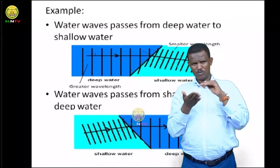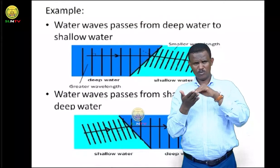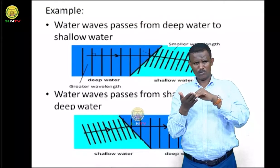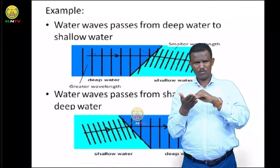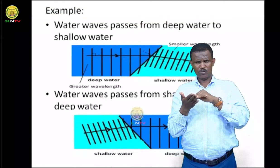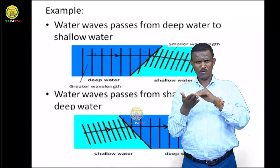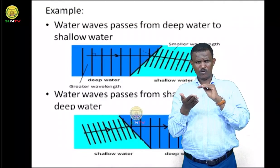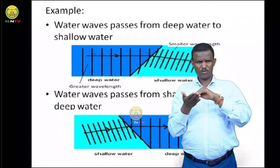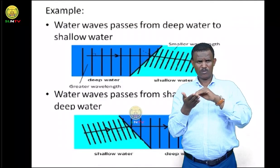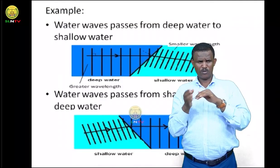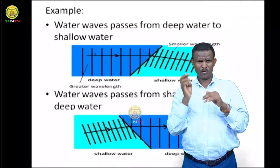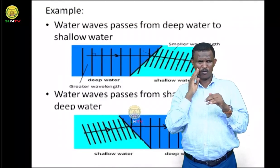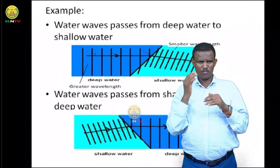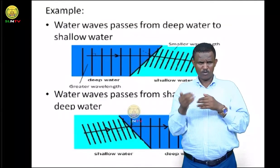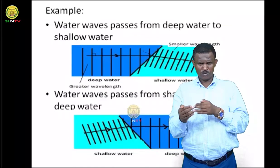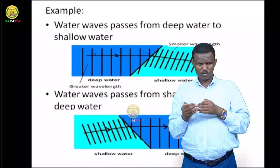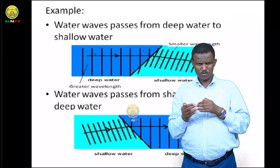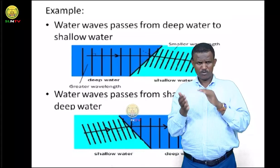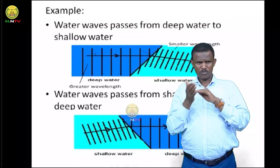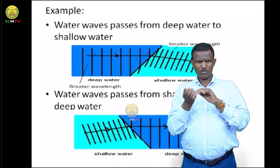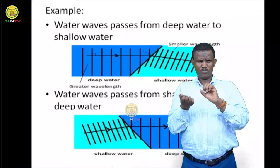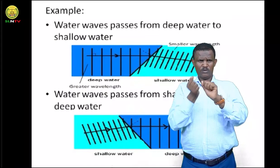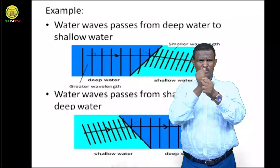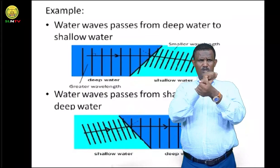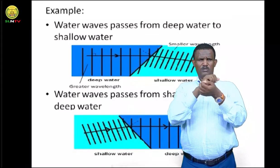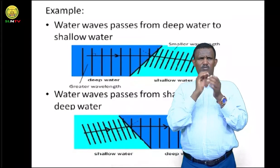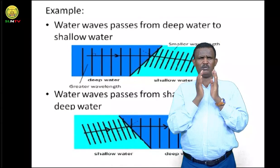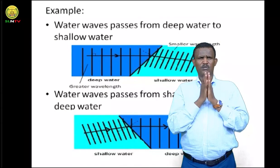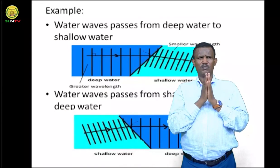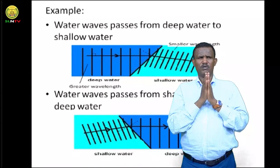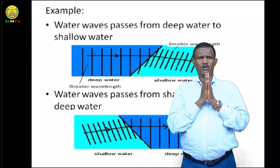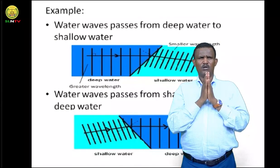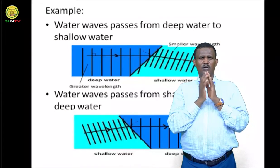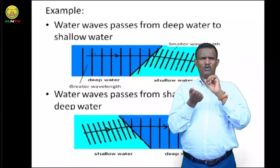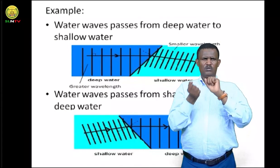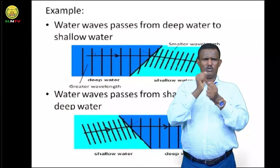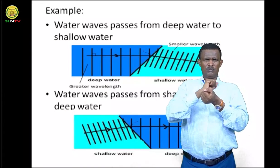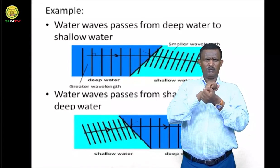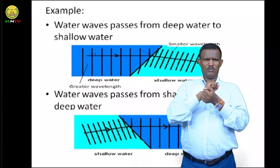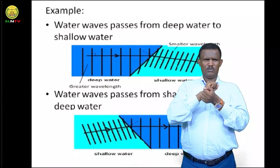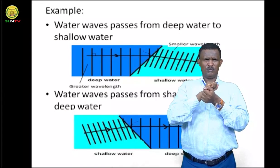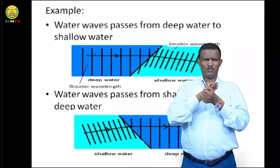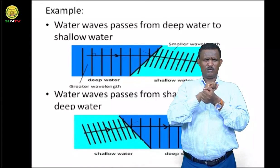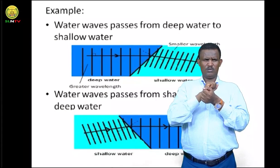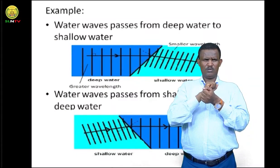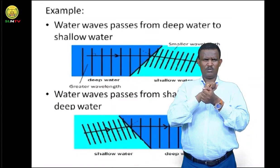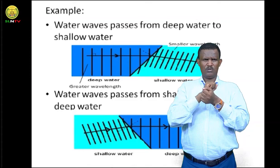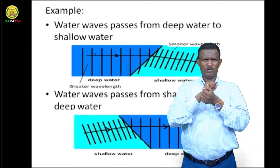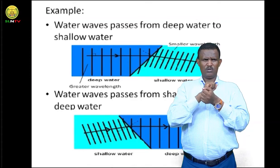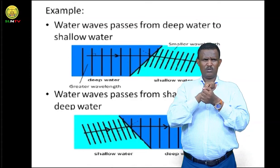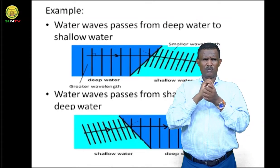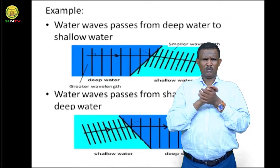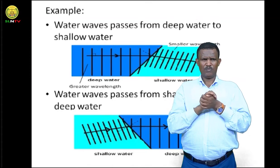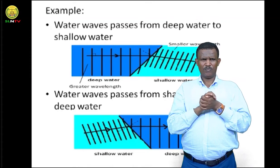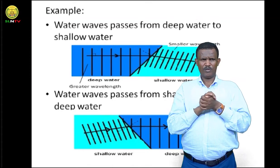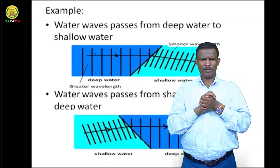ama meeshii biyuhu ay kasoo dhawaayeen waxa ku yimiday in wave length-kii ama xariiqii intii hore iska dhawaadeen sidaasi lamidana dhinaca